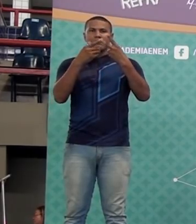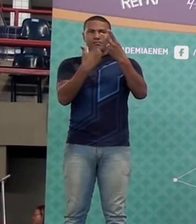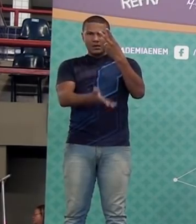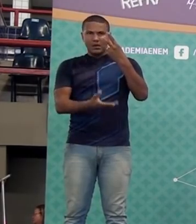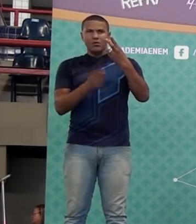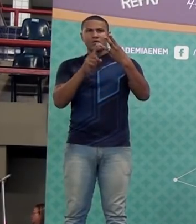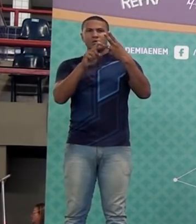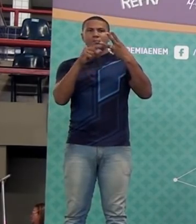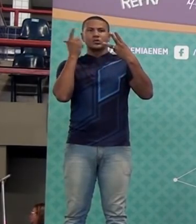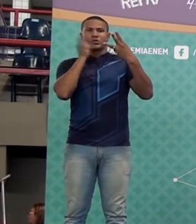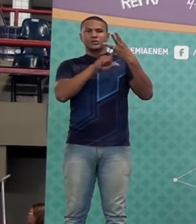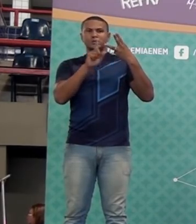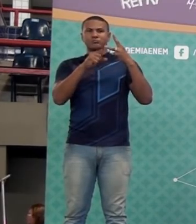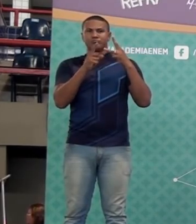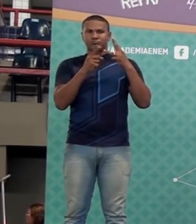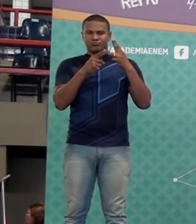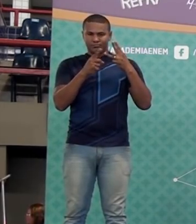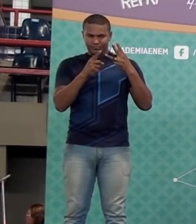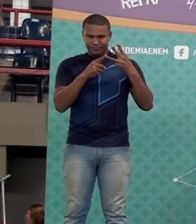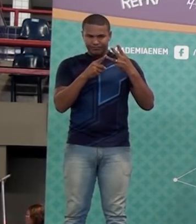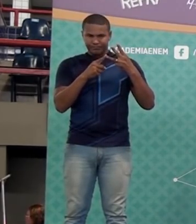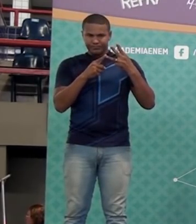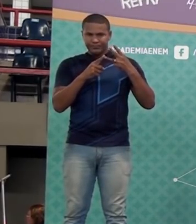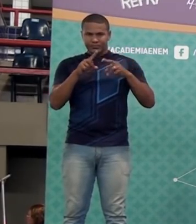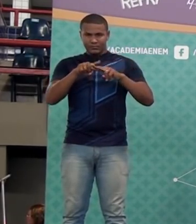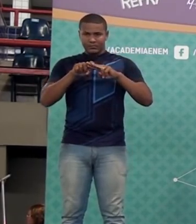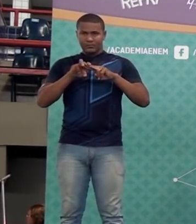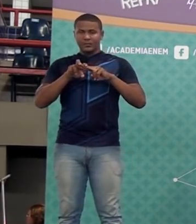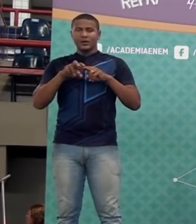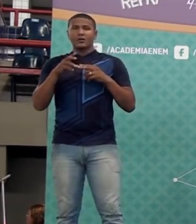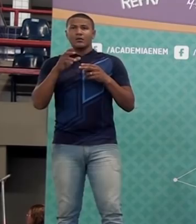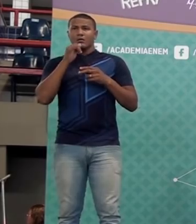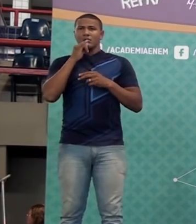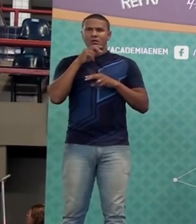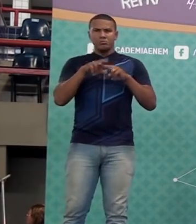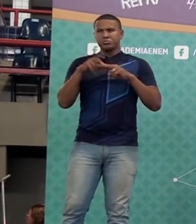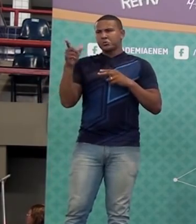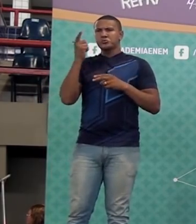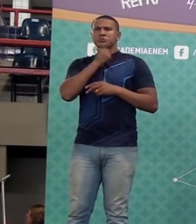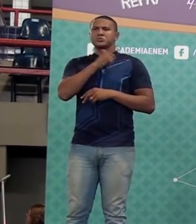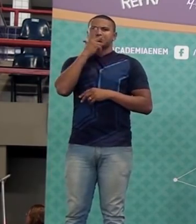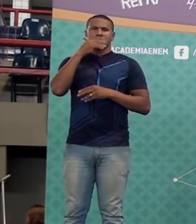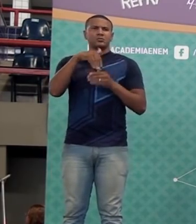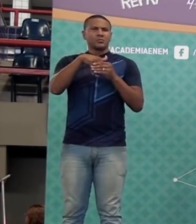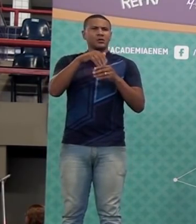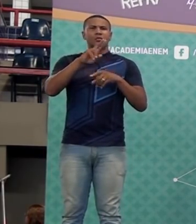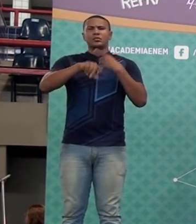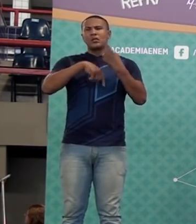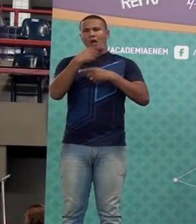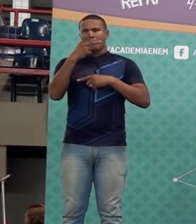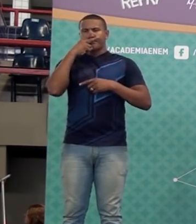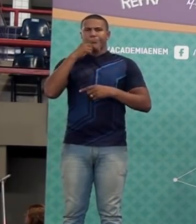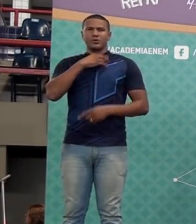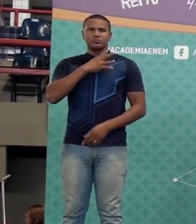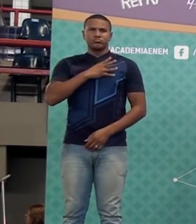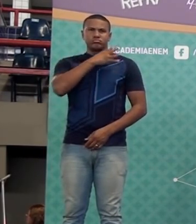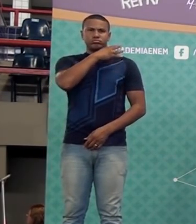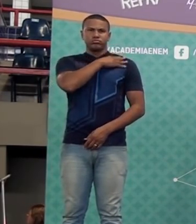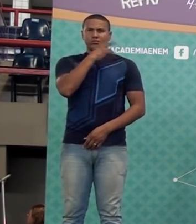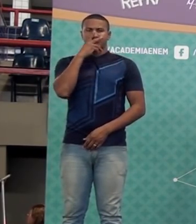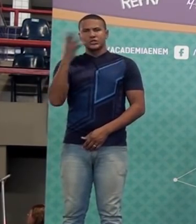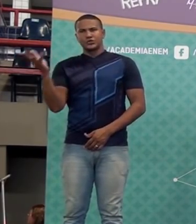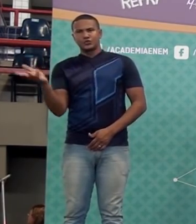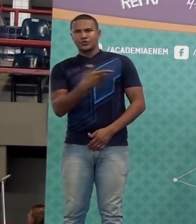socialismo não foi revolucionária, não teve sangue, foi eleito, democrático, e depois foi derrubado pelo golpe militar. Salvador